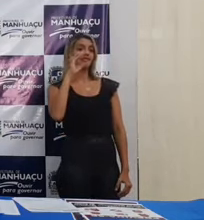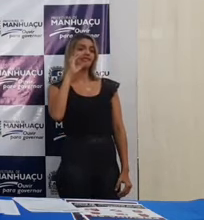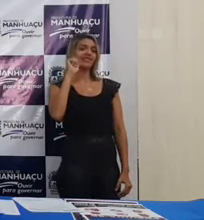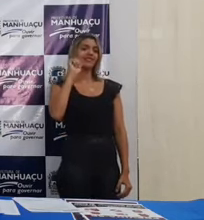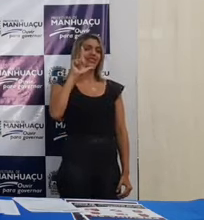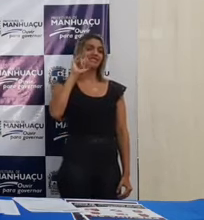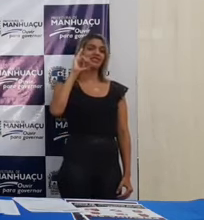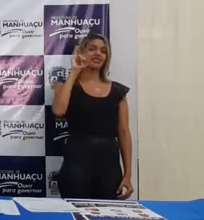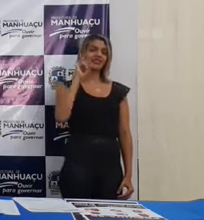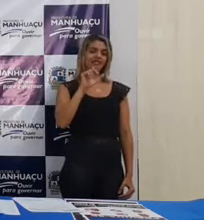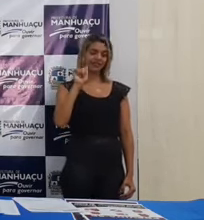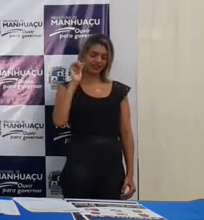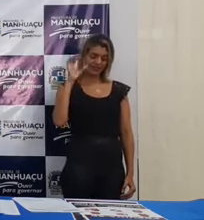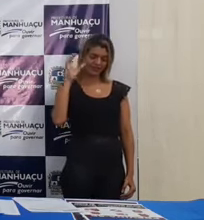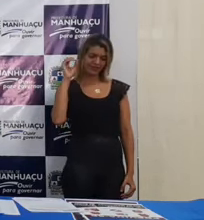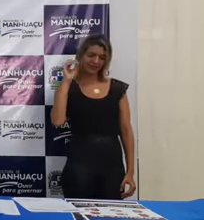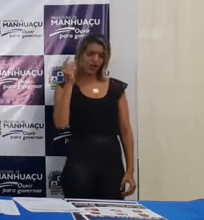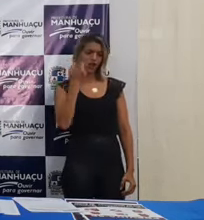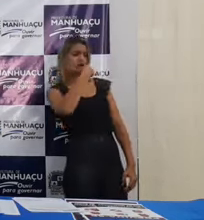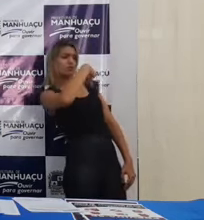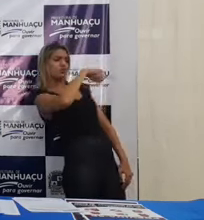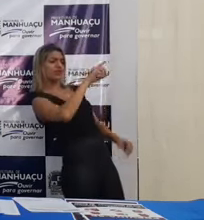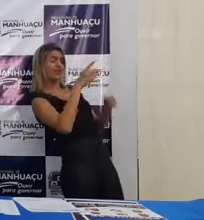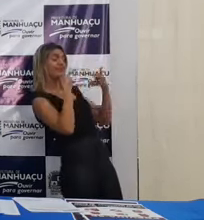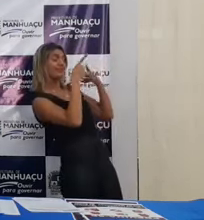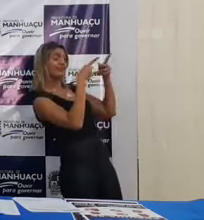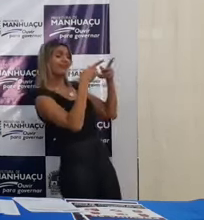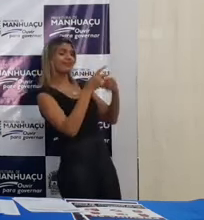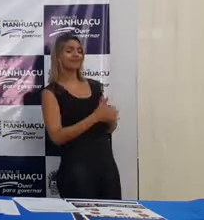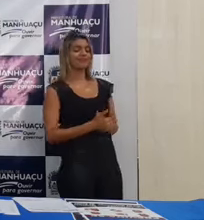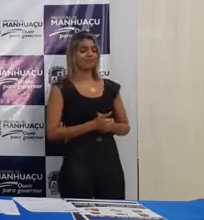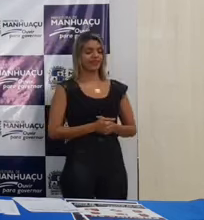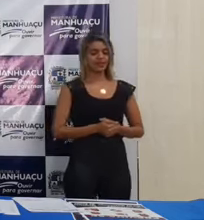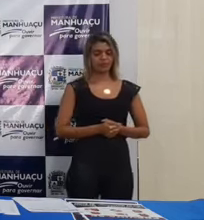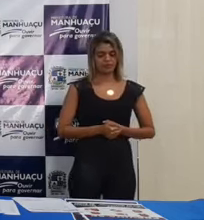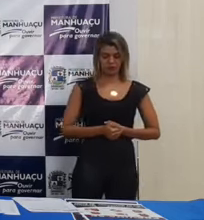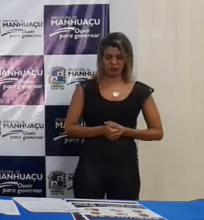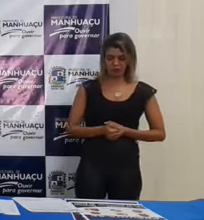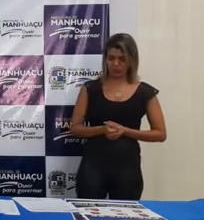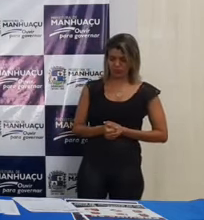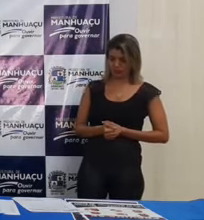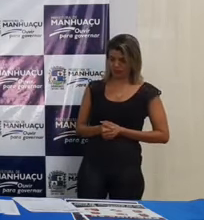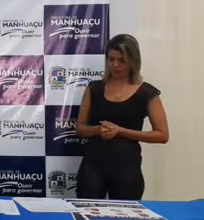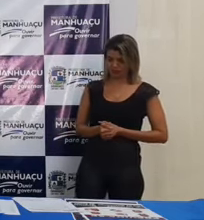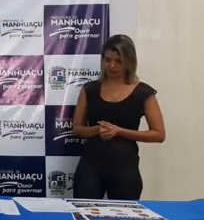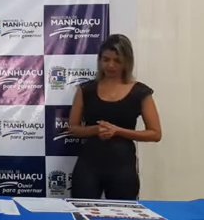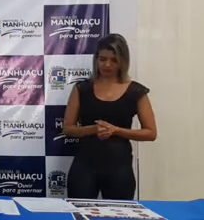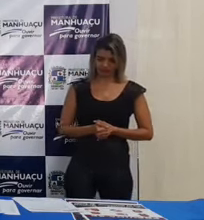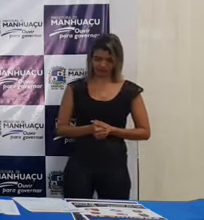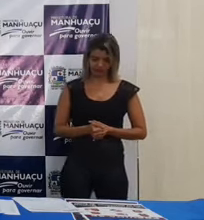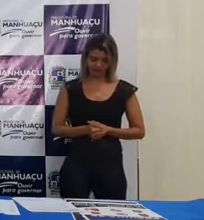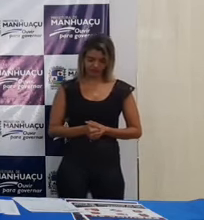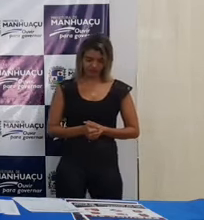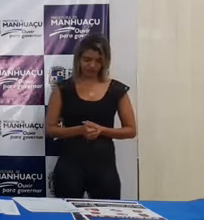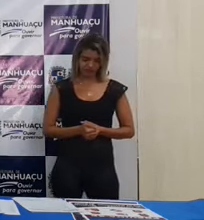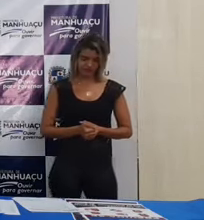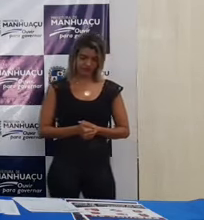Vou voltar a falar novamente sobre o critério que eu comentei. Eu tenho 8 fiscais disponíveis, a vigilância